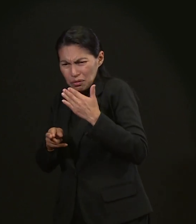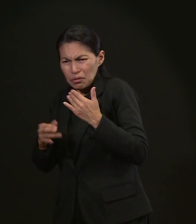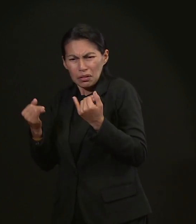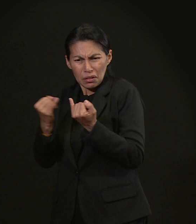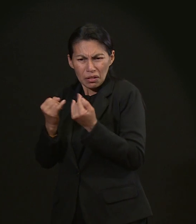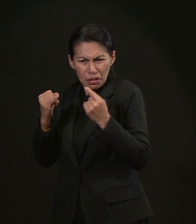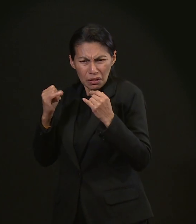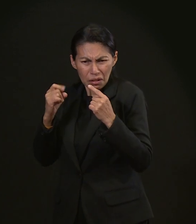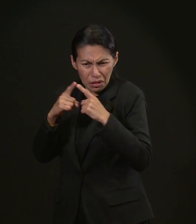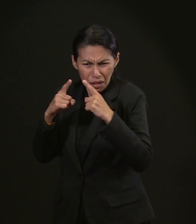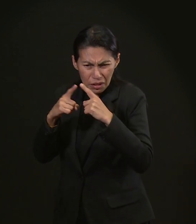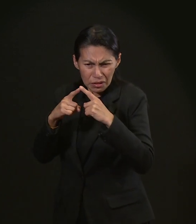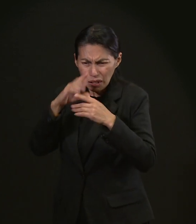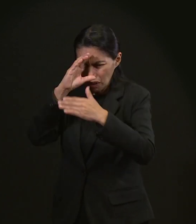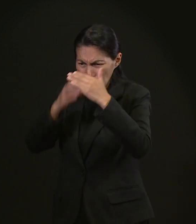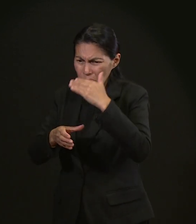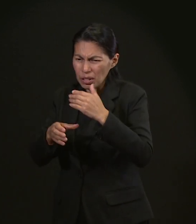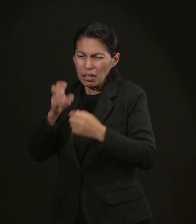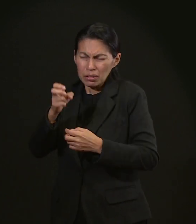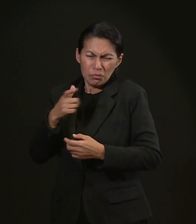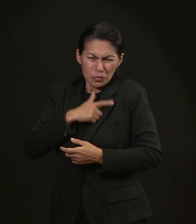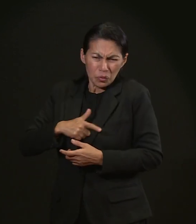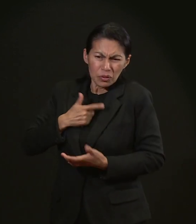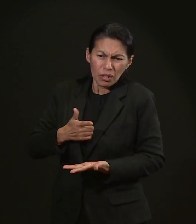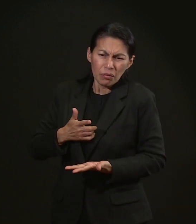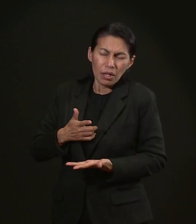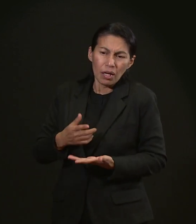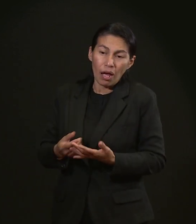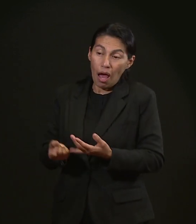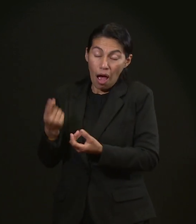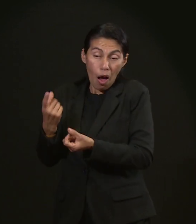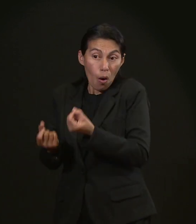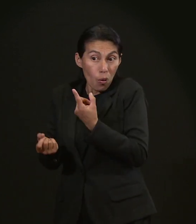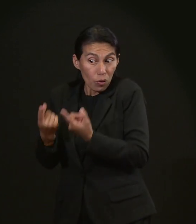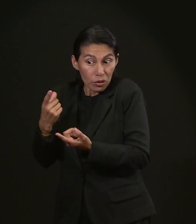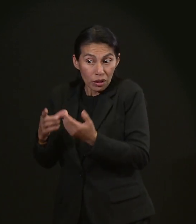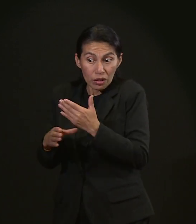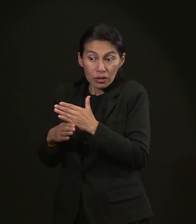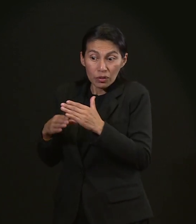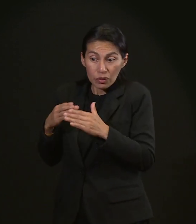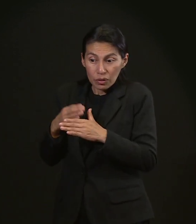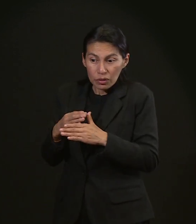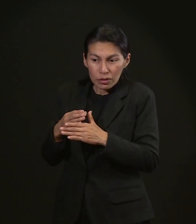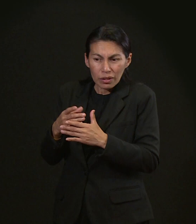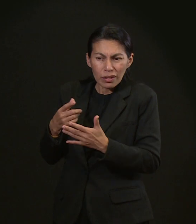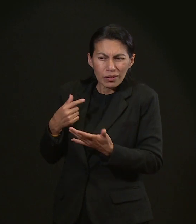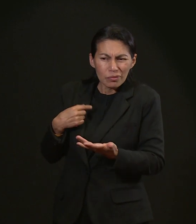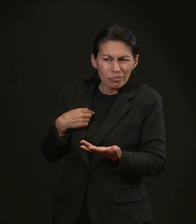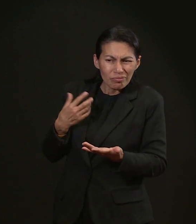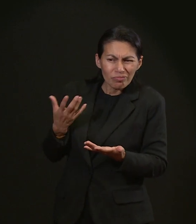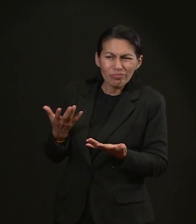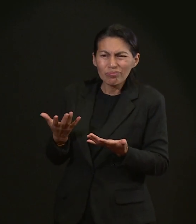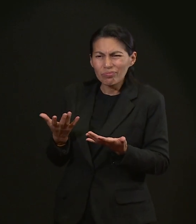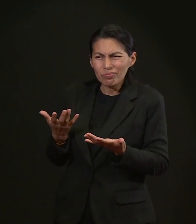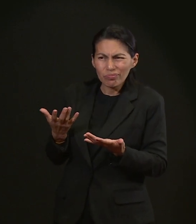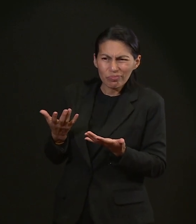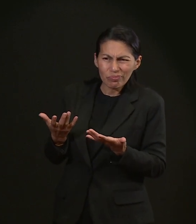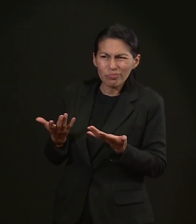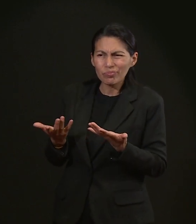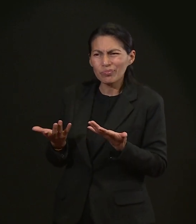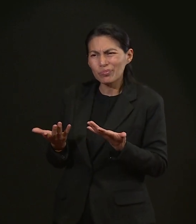bien si había algunas cosas que siempre me habían me habían